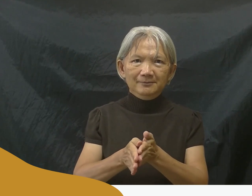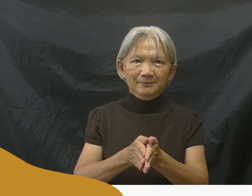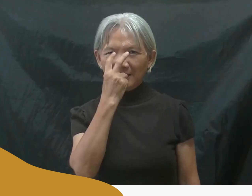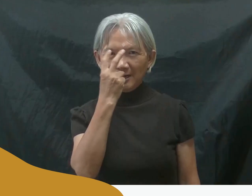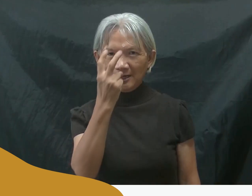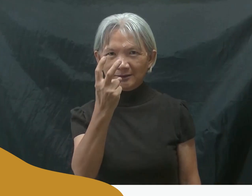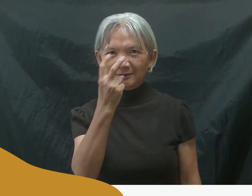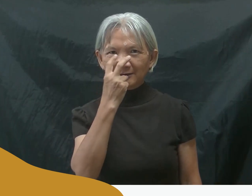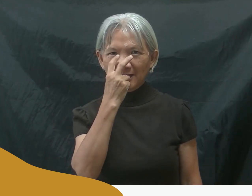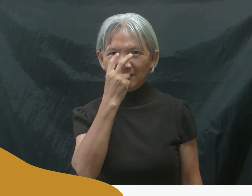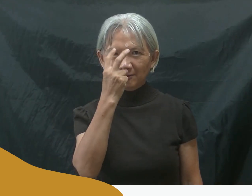看到，